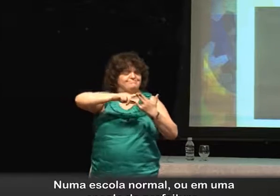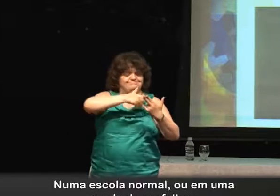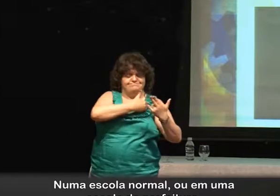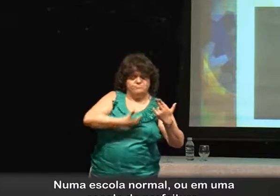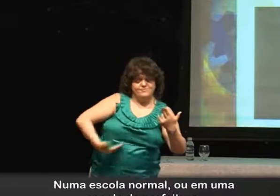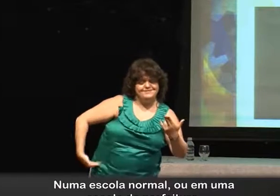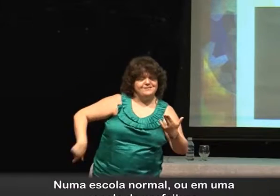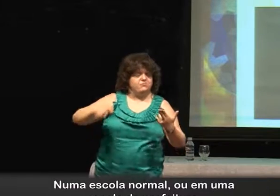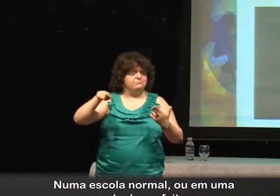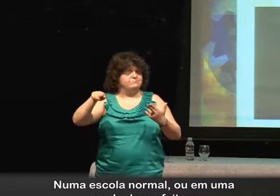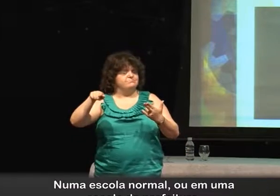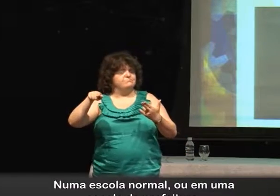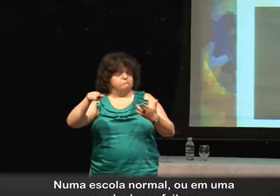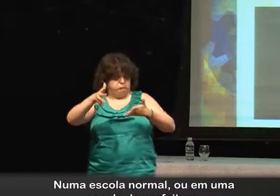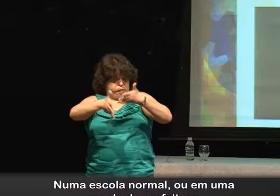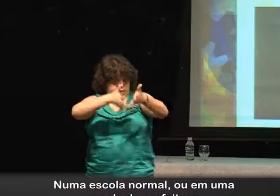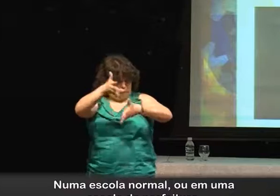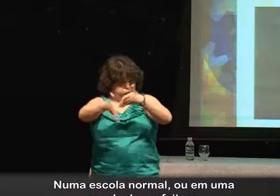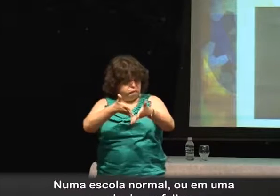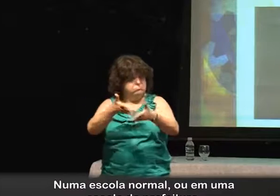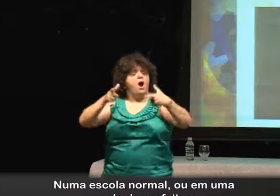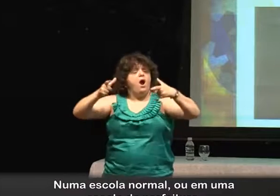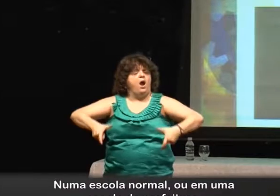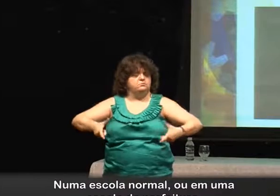Numa escola normal ou numa escola da prefeitura,